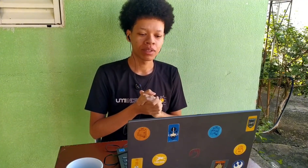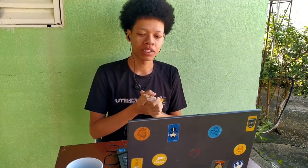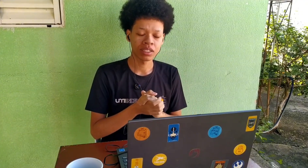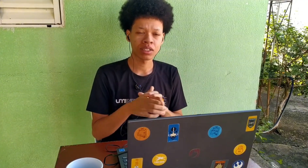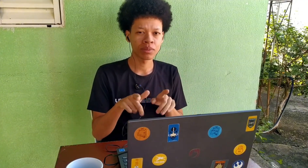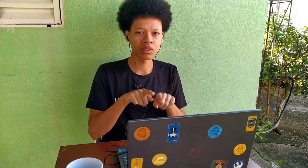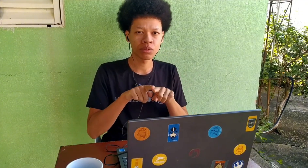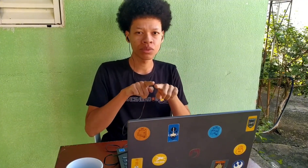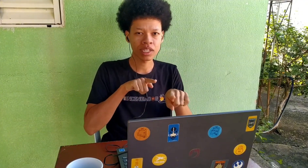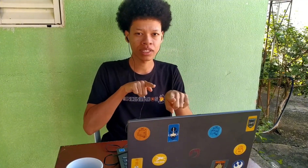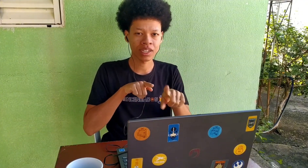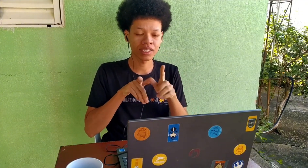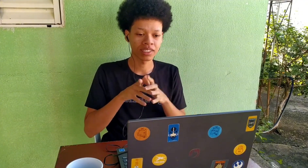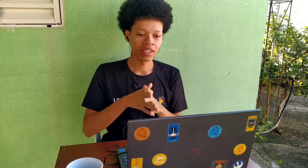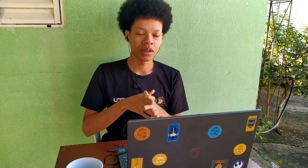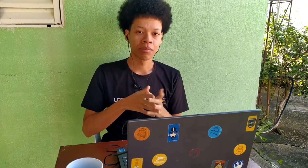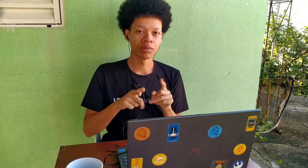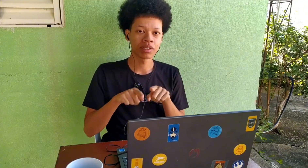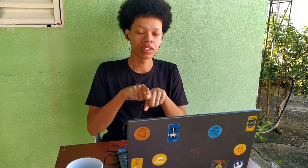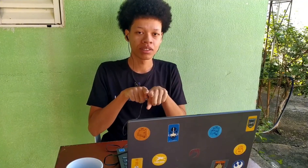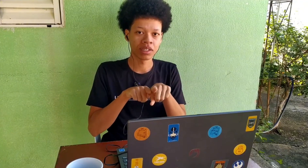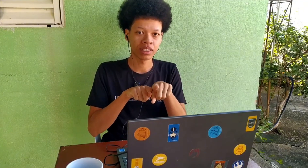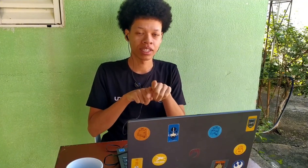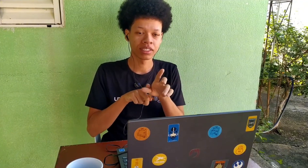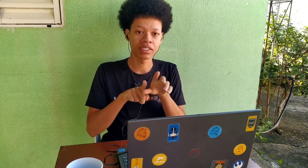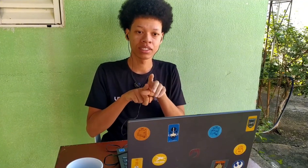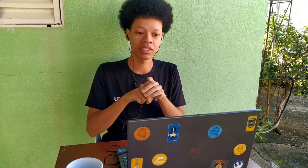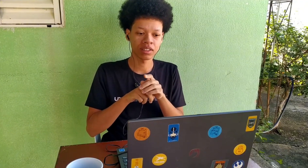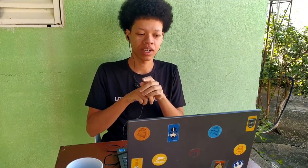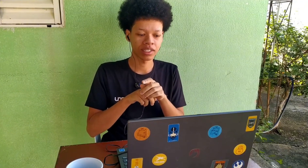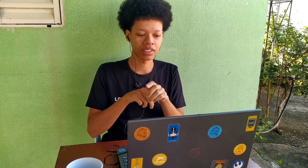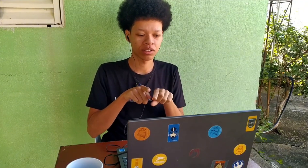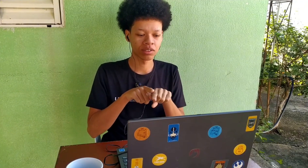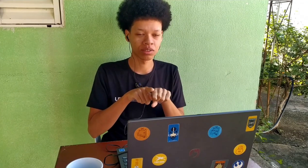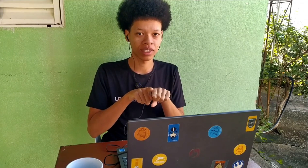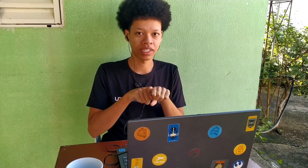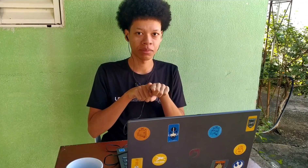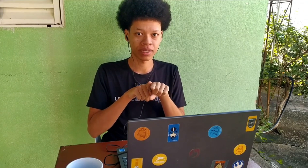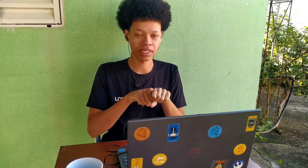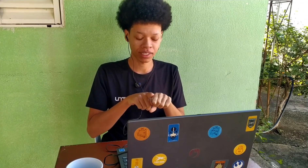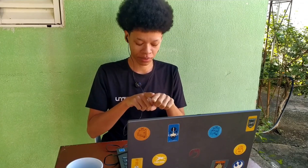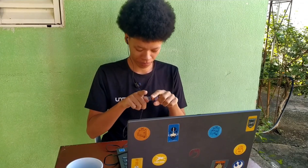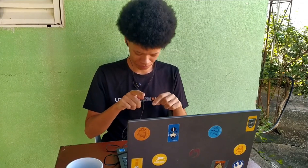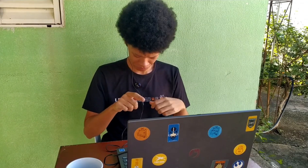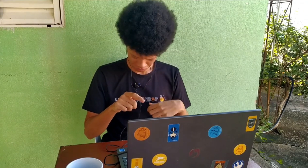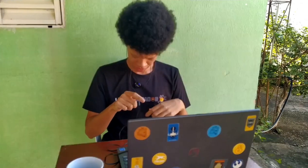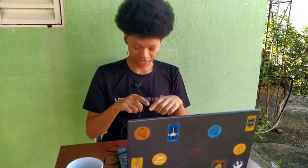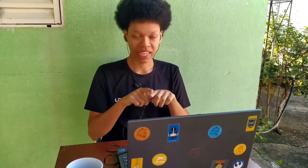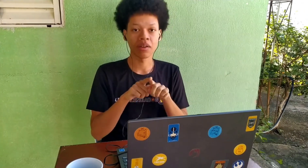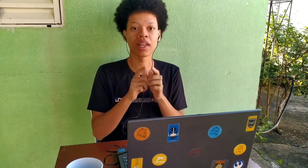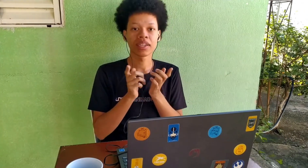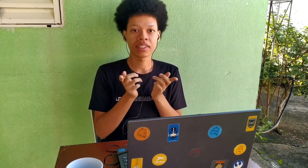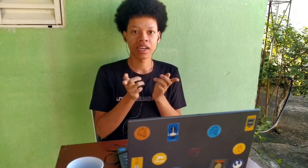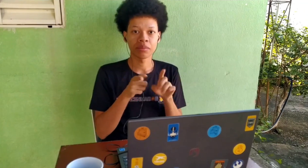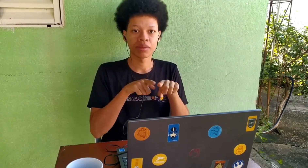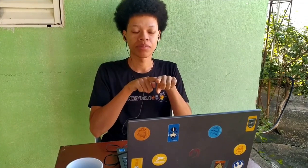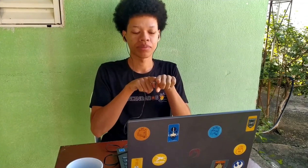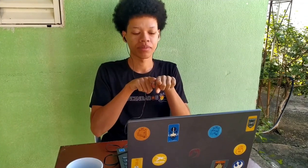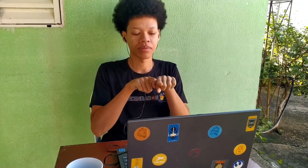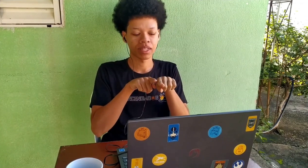achar, nossa, mas eu tô muito atrás. Mas por que eu tô atrás? Existe a questão da interpretação, que é o lag time. A